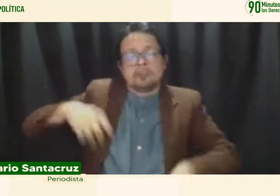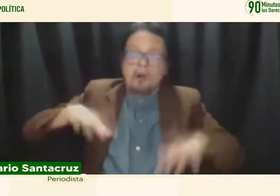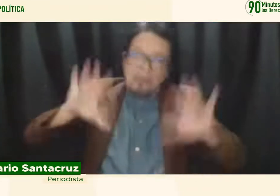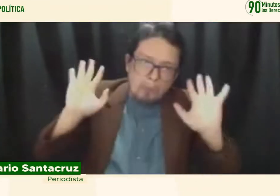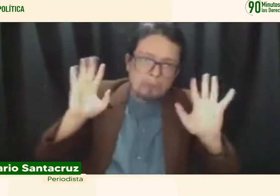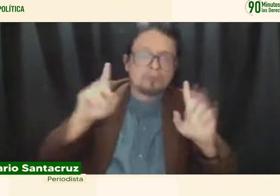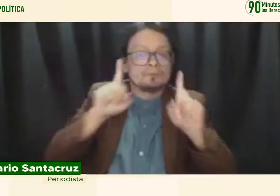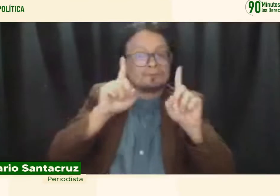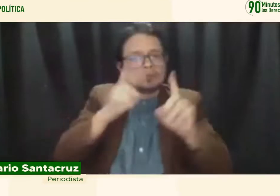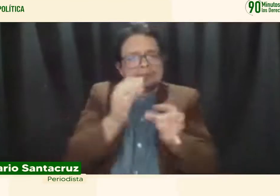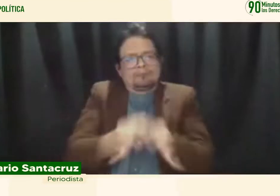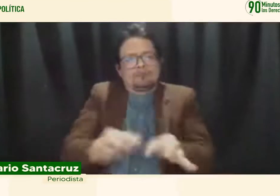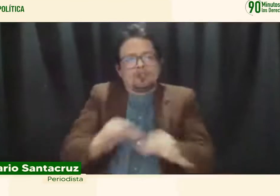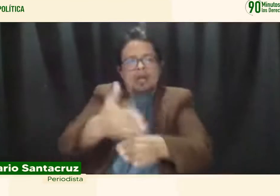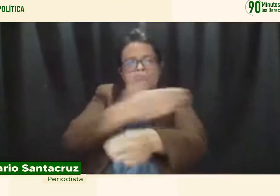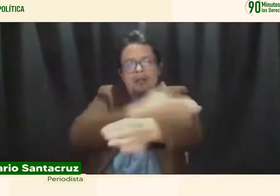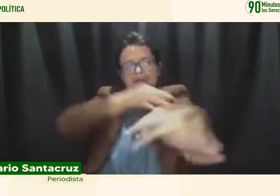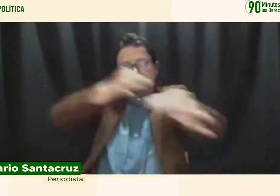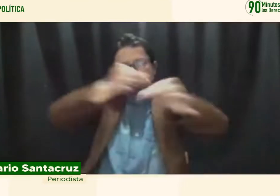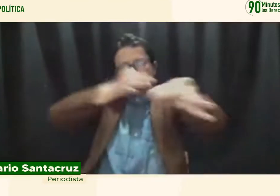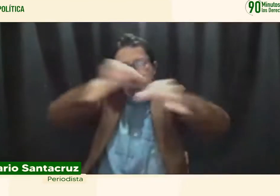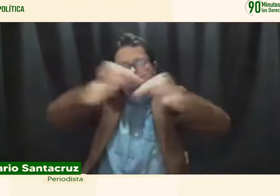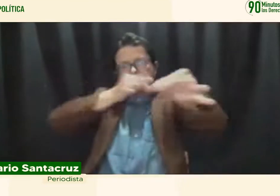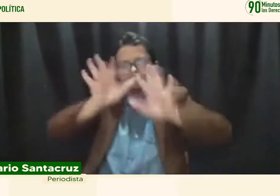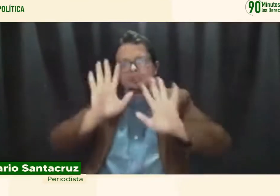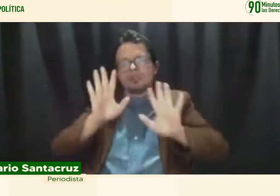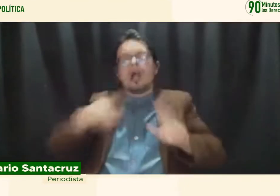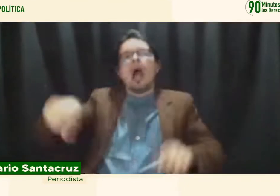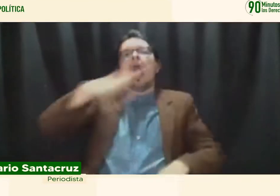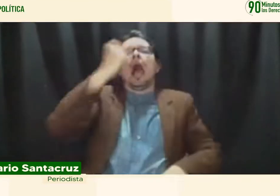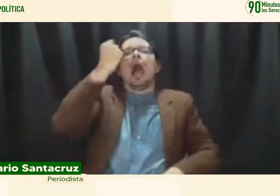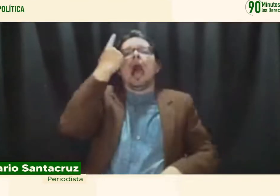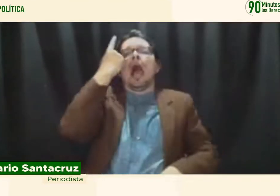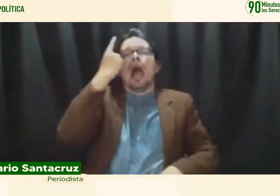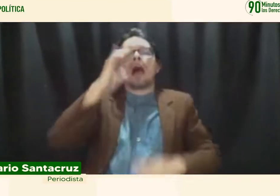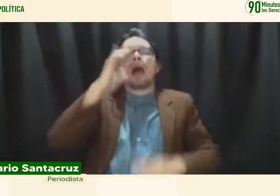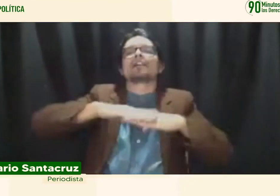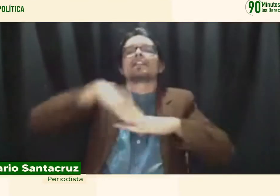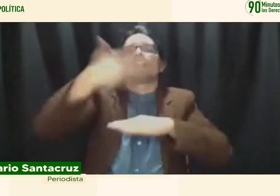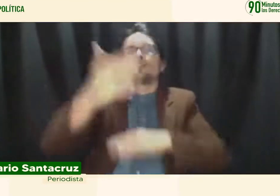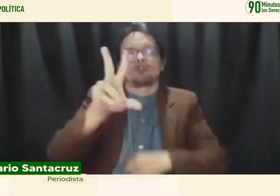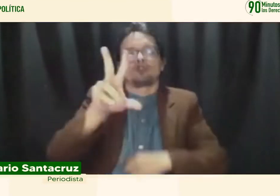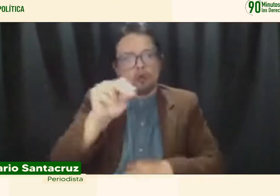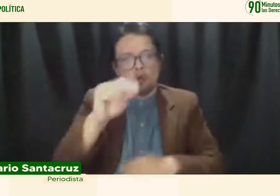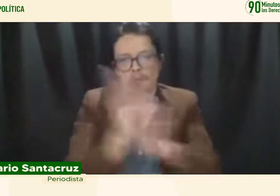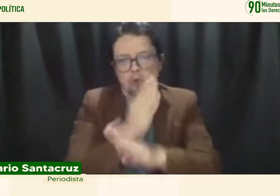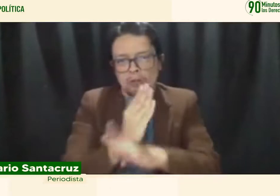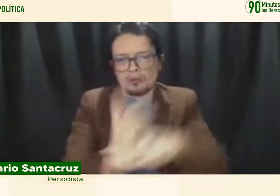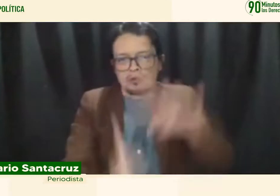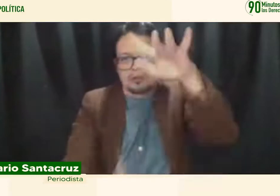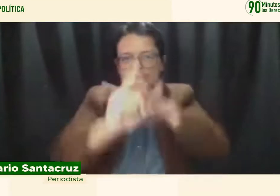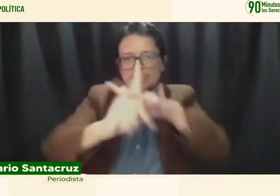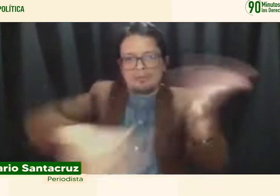no sé algunos pueden pensar que fue necesario pero creo que es importante que previamente expliquemos este tipo de